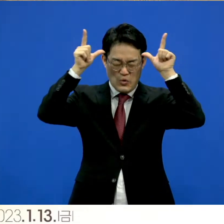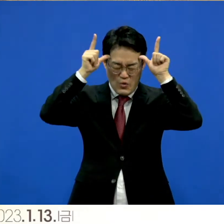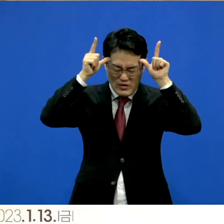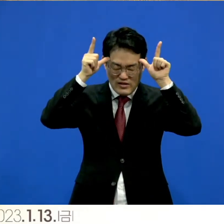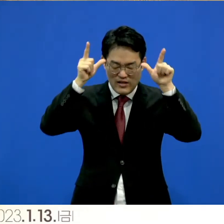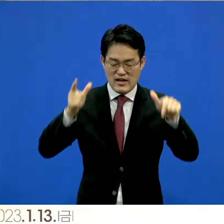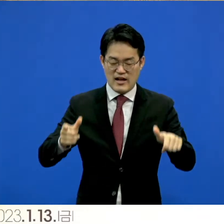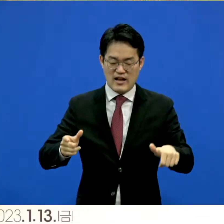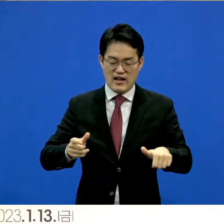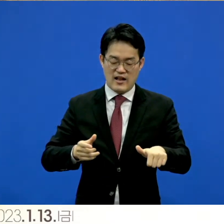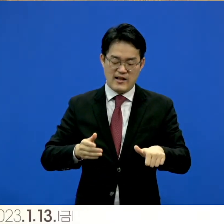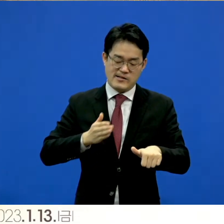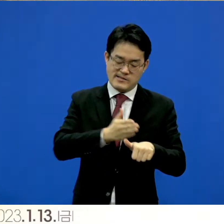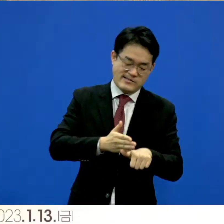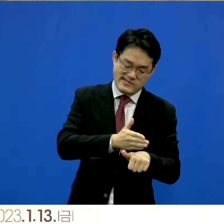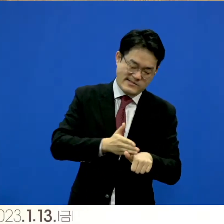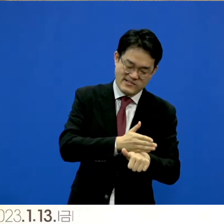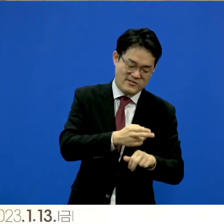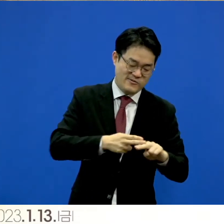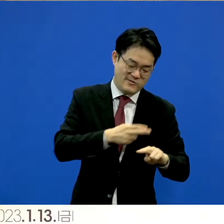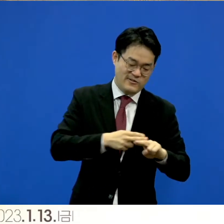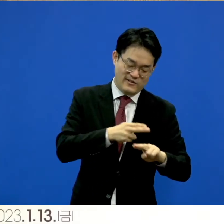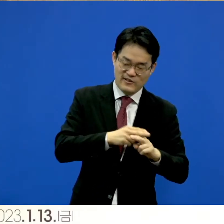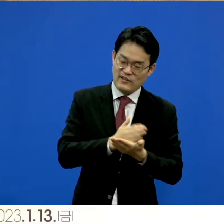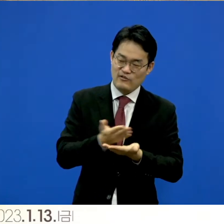있습니다. 그래서